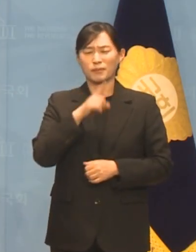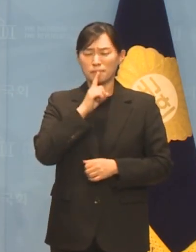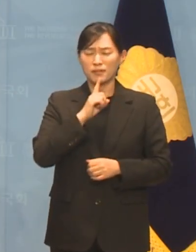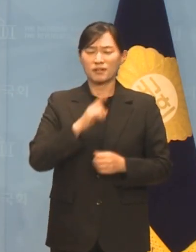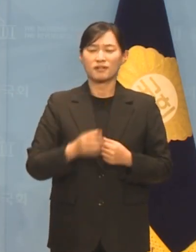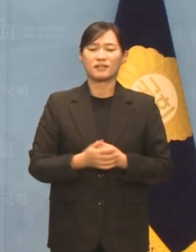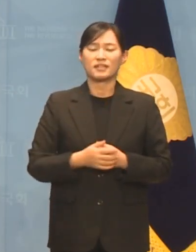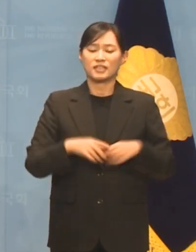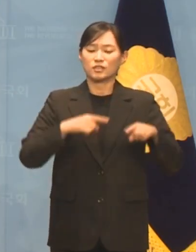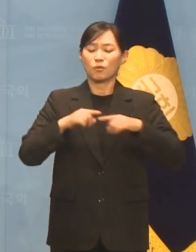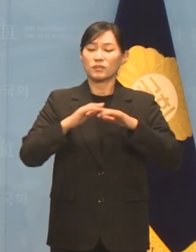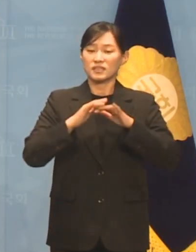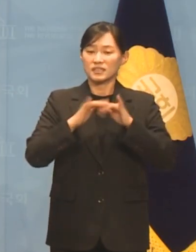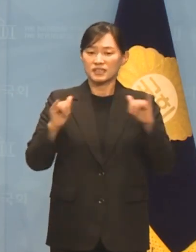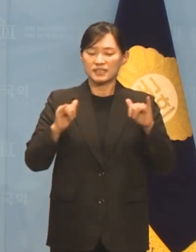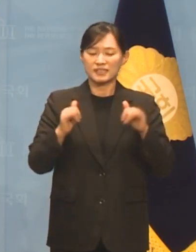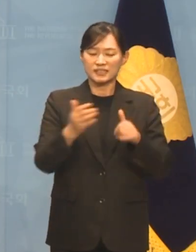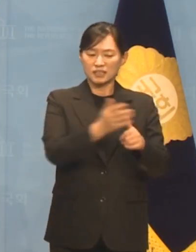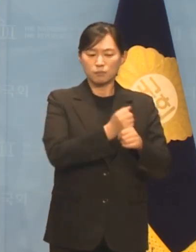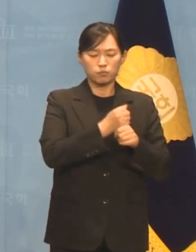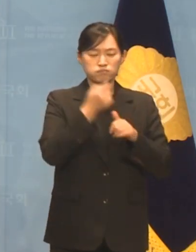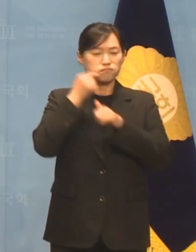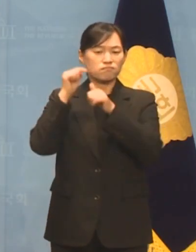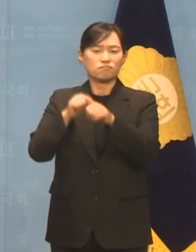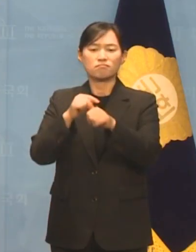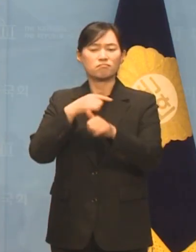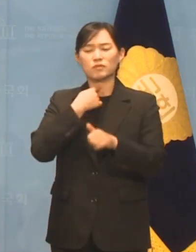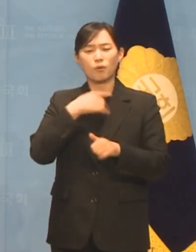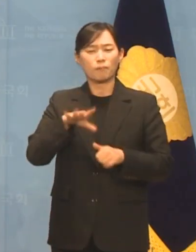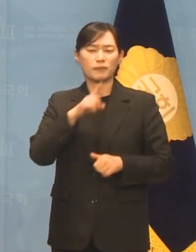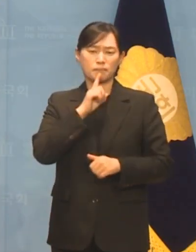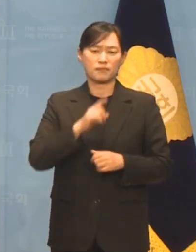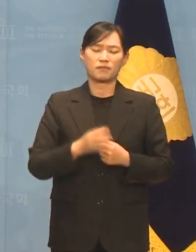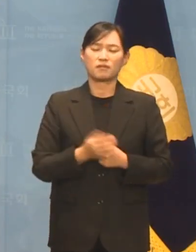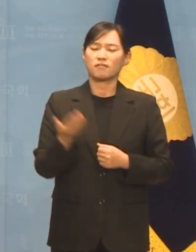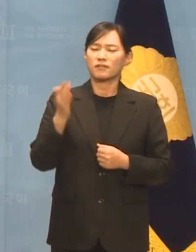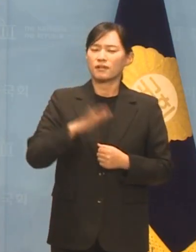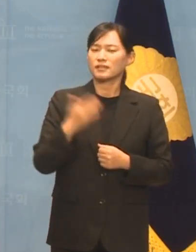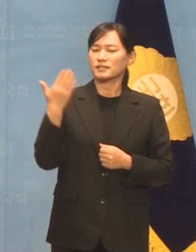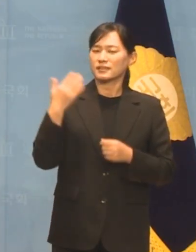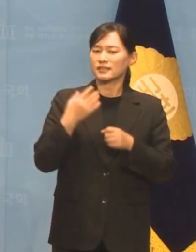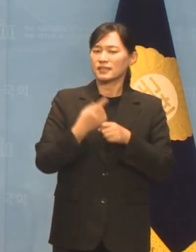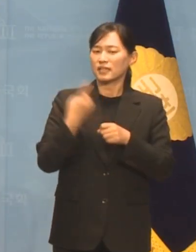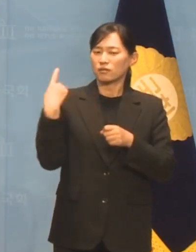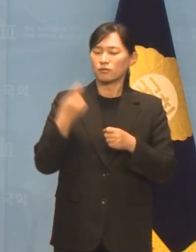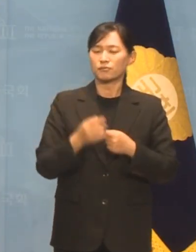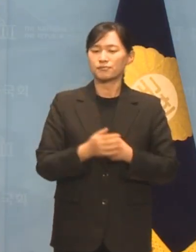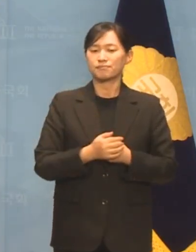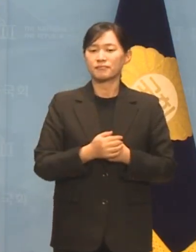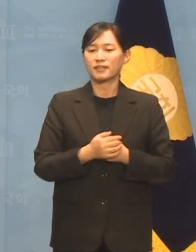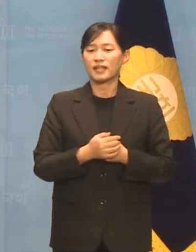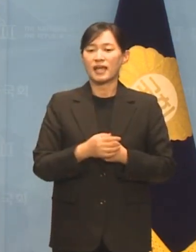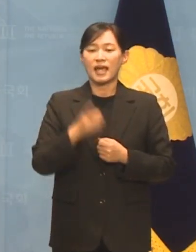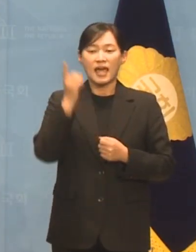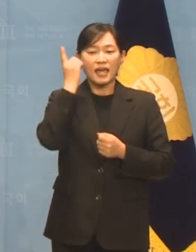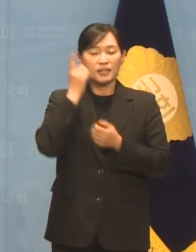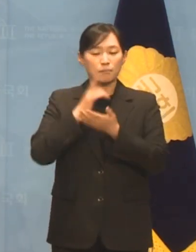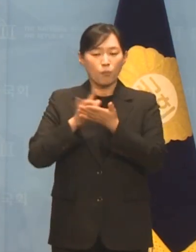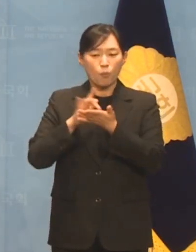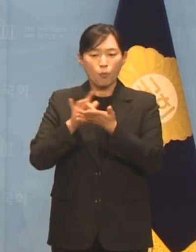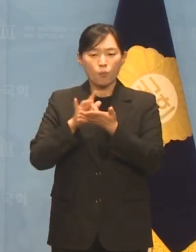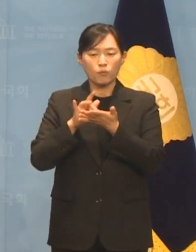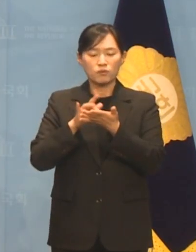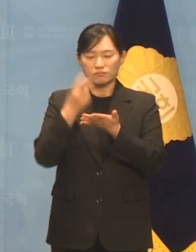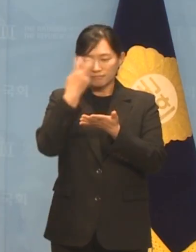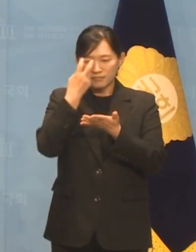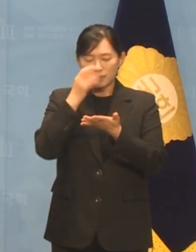라며 정치인 체포 지시를 한 적이 없다고 주장했습니다. 그러나 지난해 여인형 휴대폰 전화